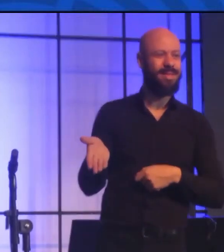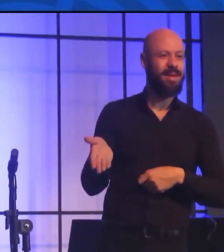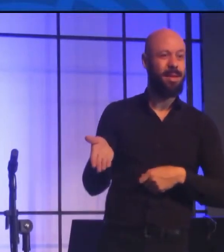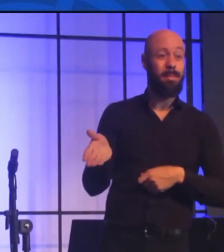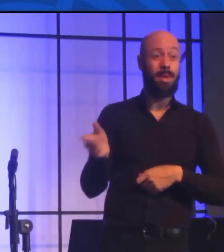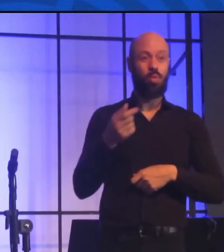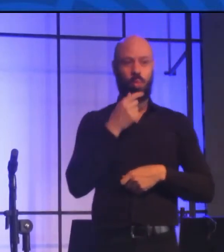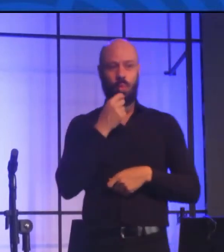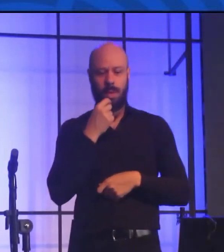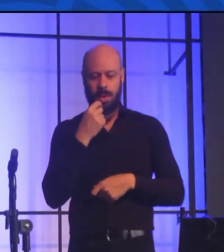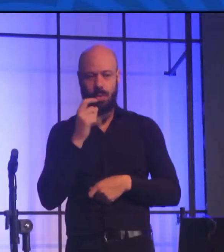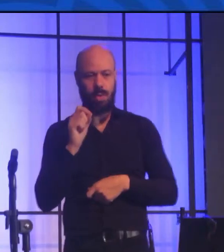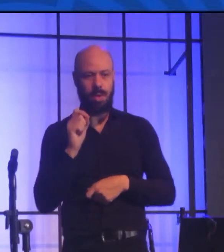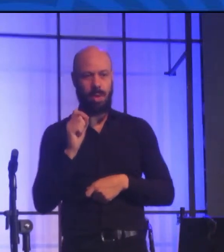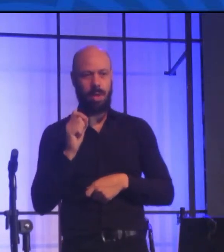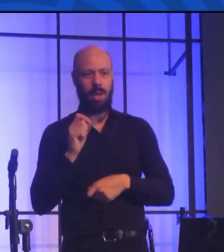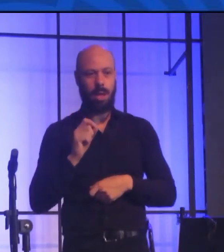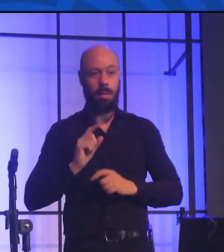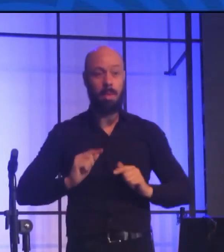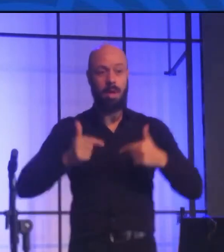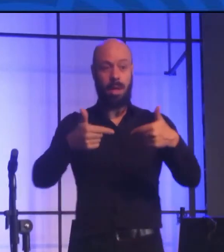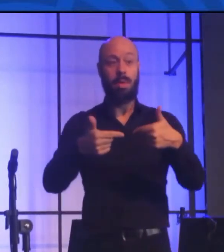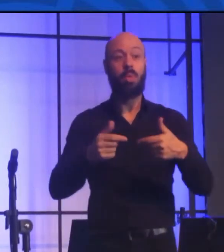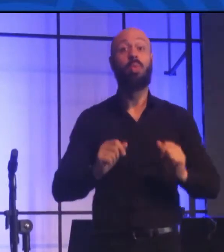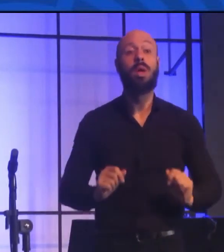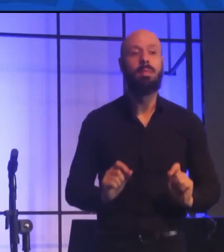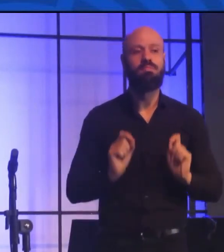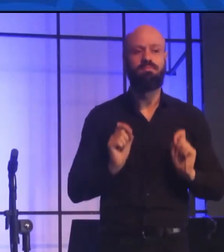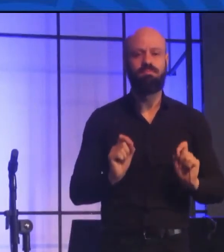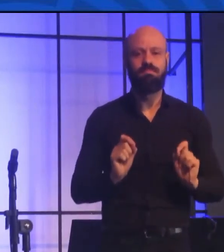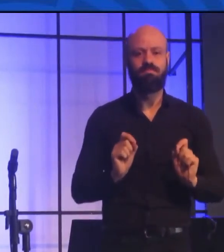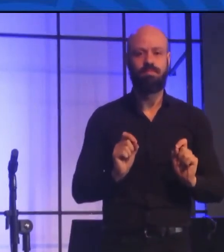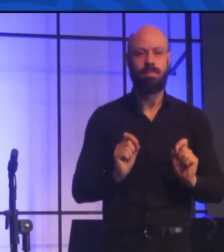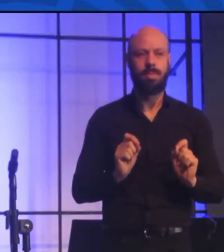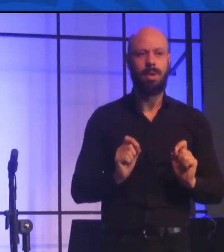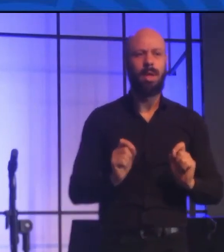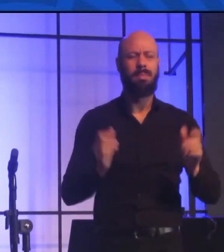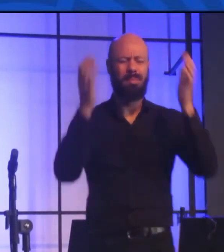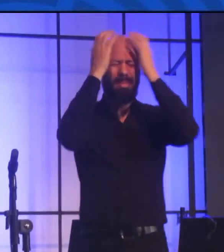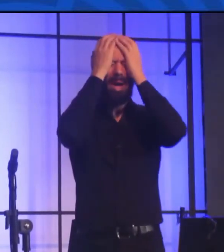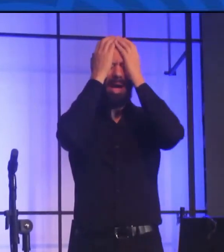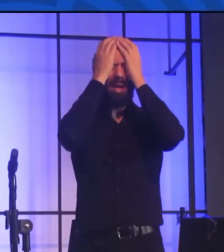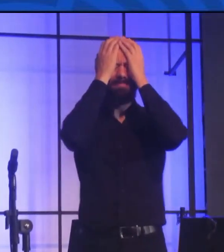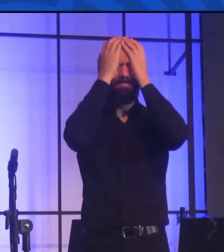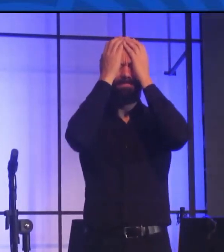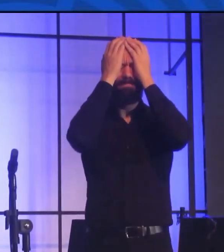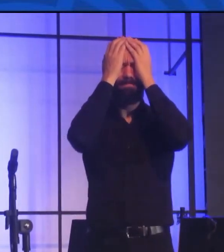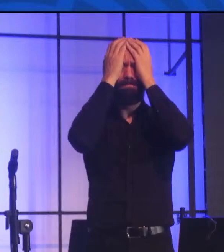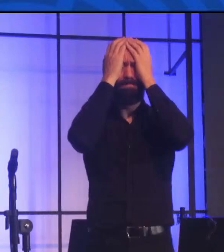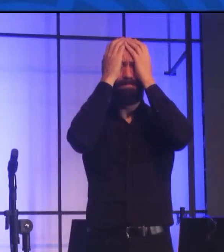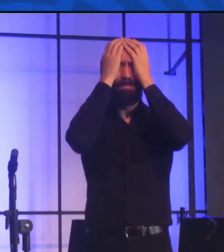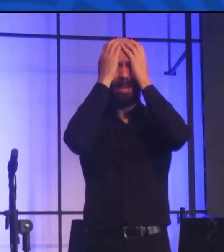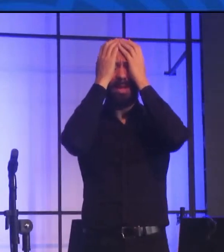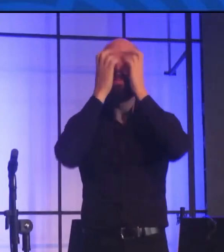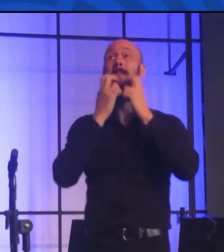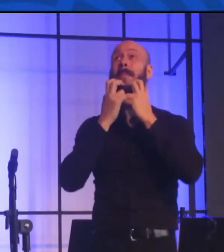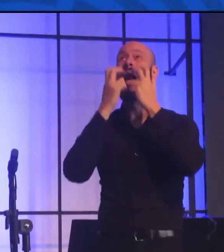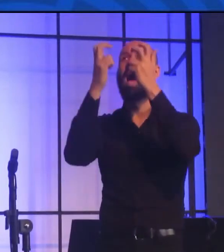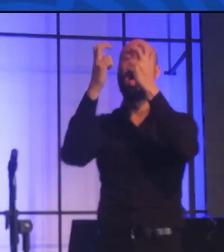fez? Qual foi a primeira coisa que ele fez? Ai, Senhor, ele clamou.